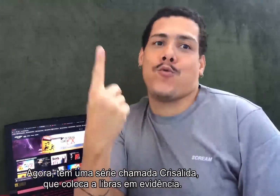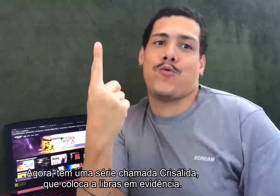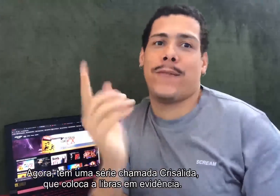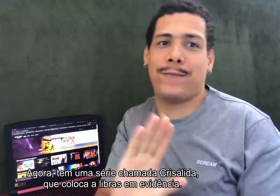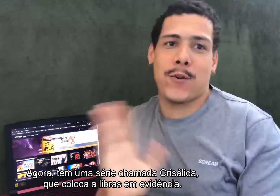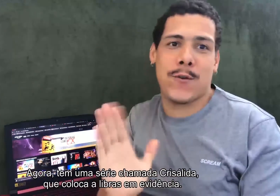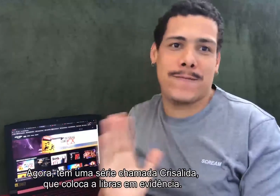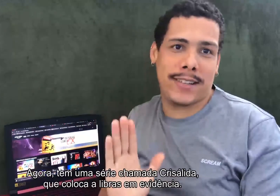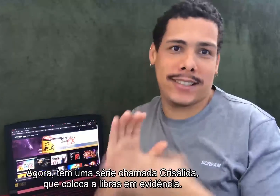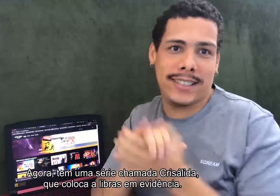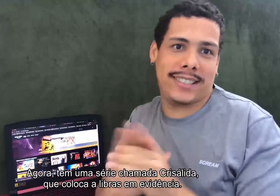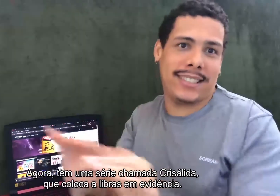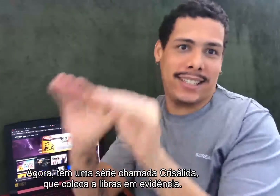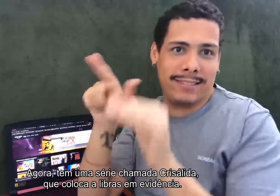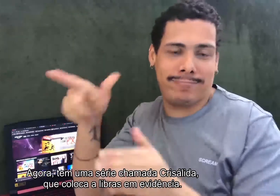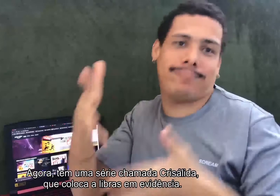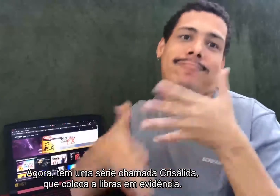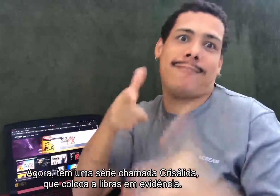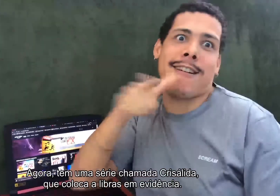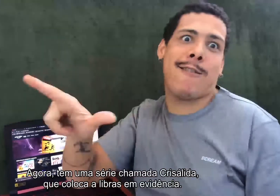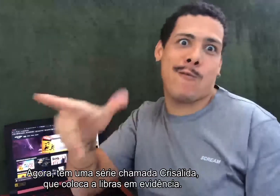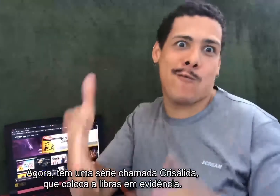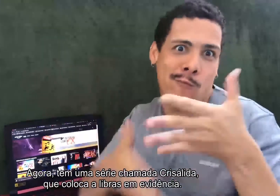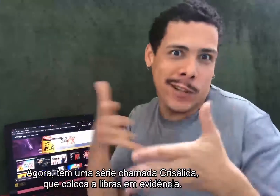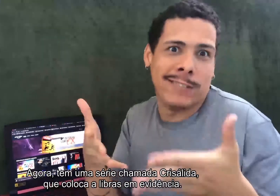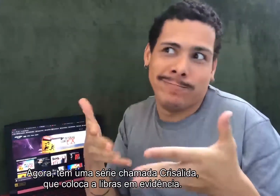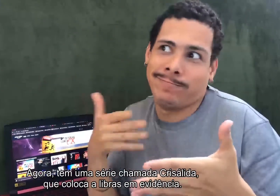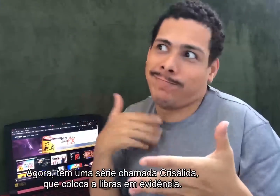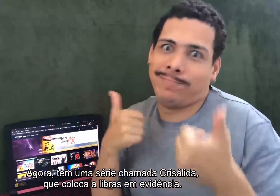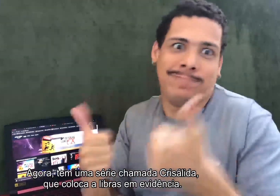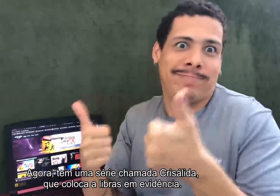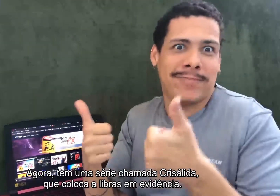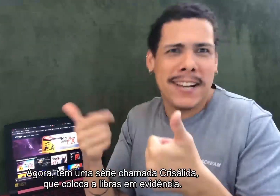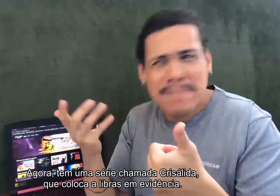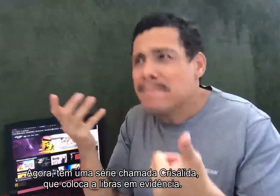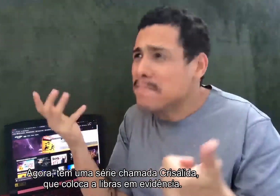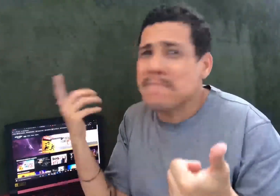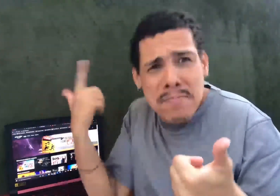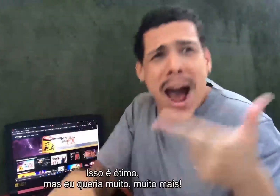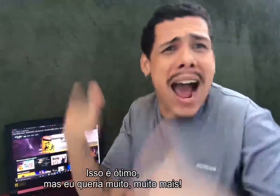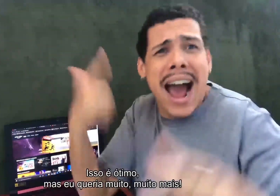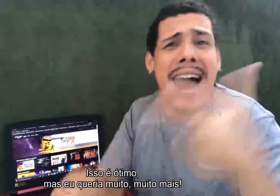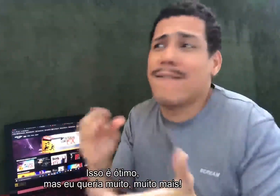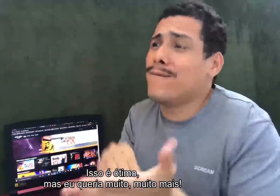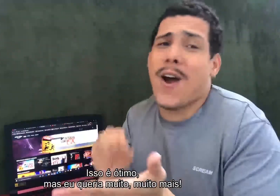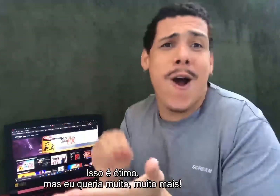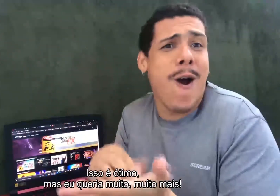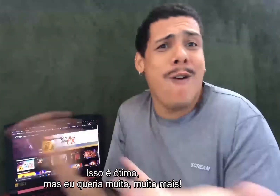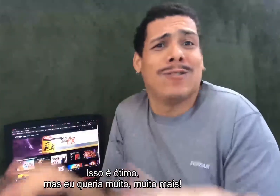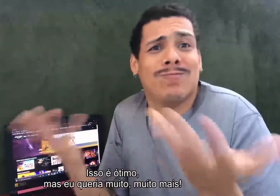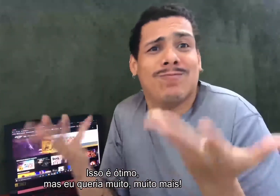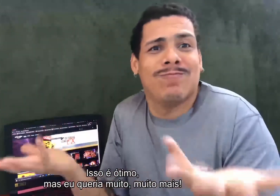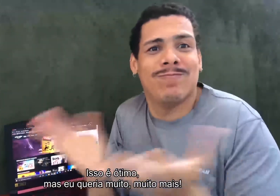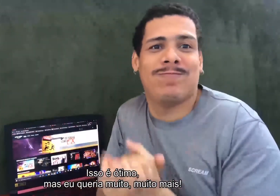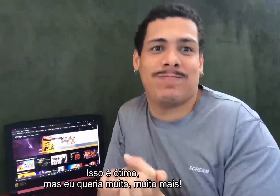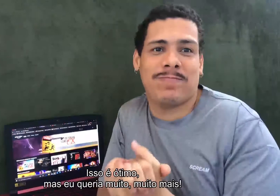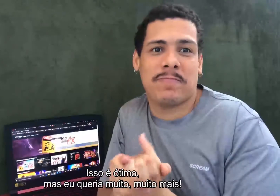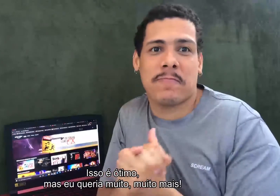Agora, tem uma série chamada Crisálida que coloca Libras em evidência. Isso é ótimo, mas eu queria muito, muito